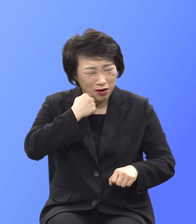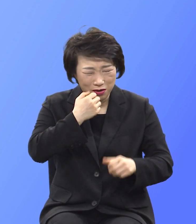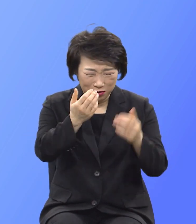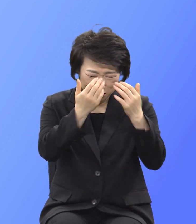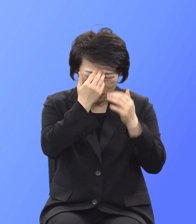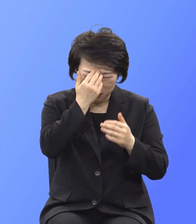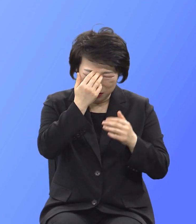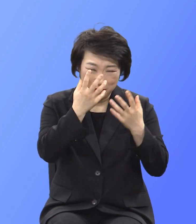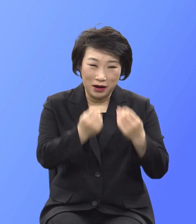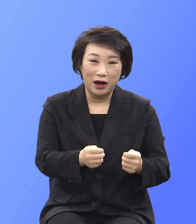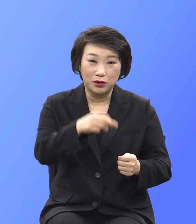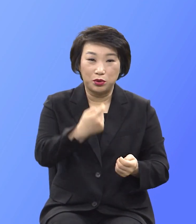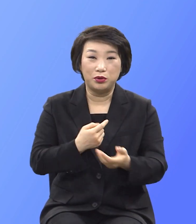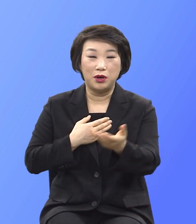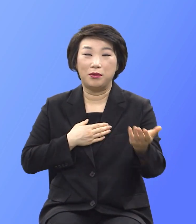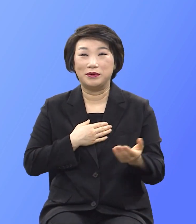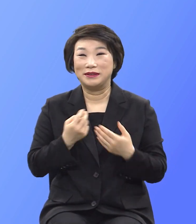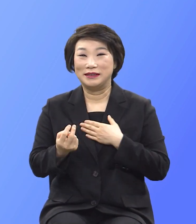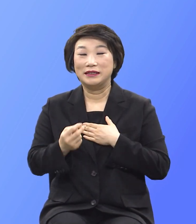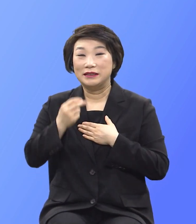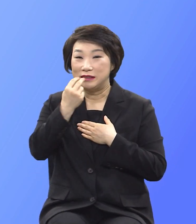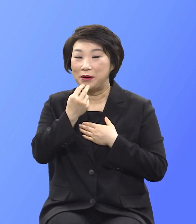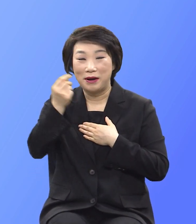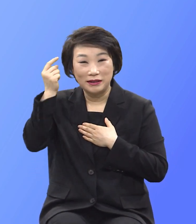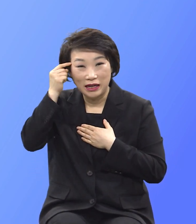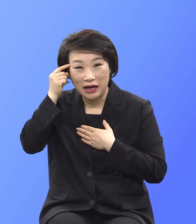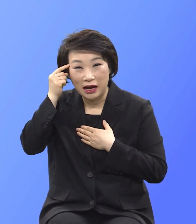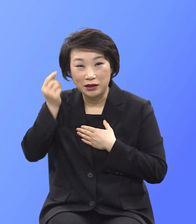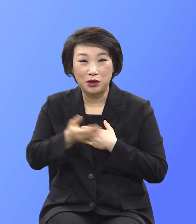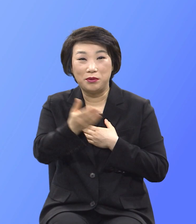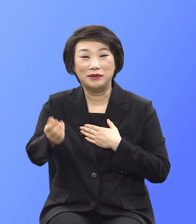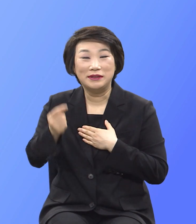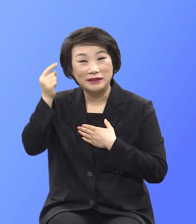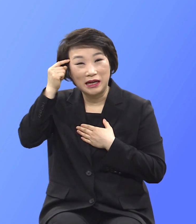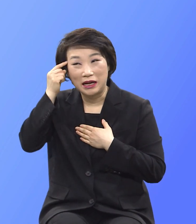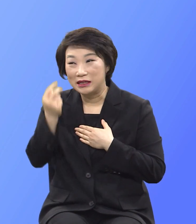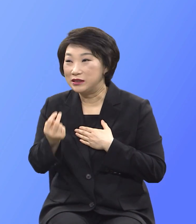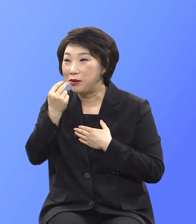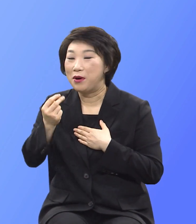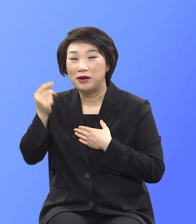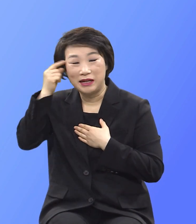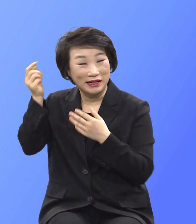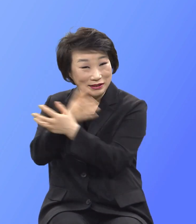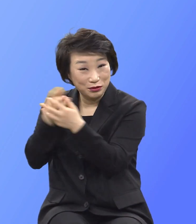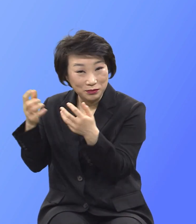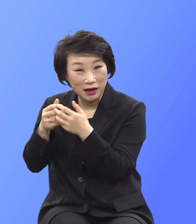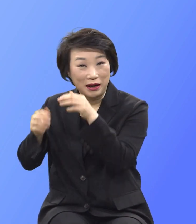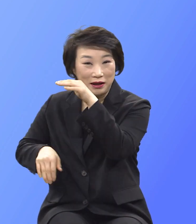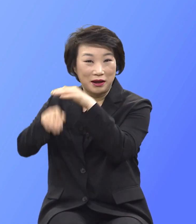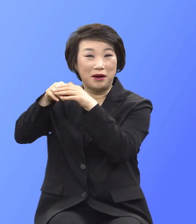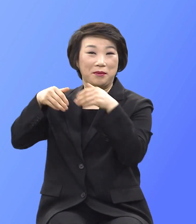받을지라도 여러분의 생명, 여러분의 생각만은 생명의 생각으로 가득해서